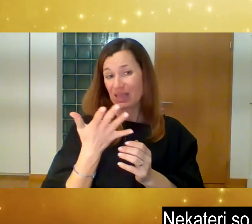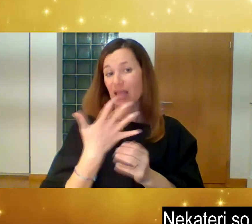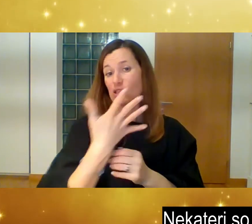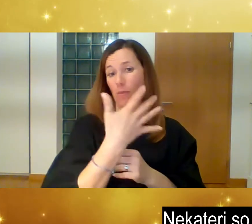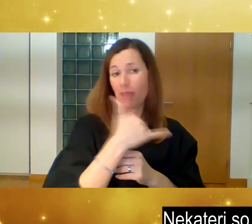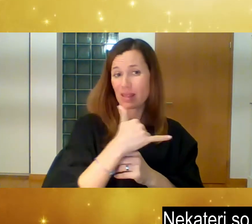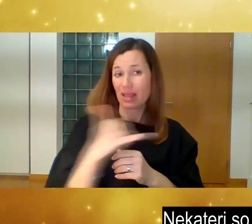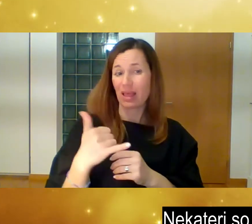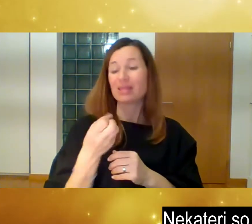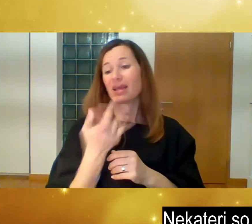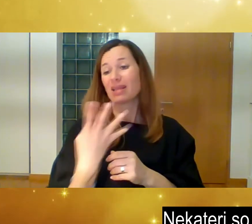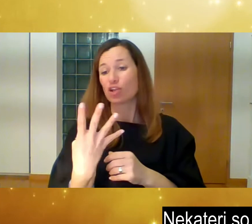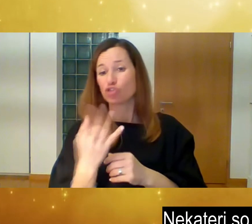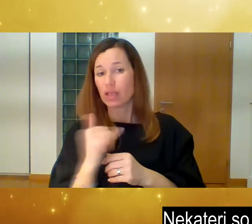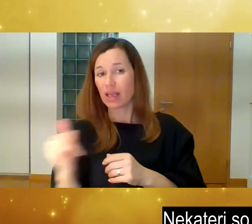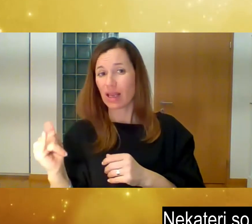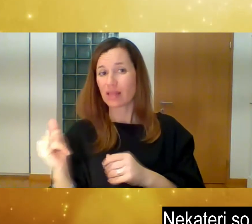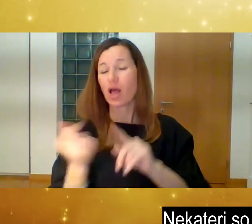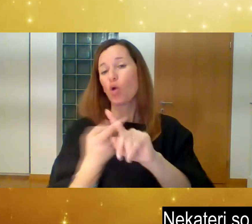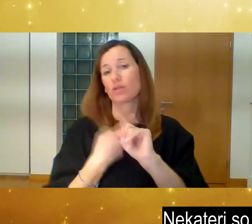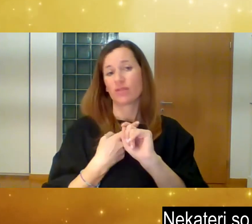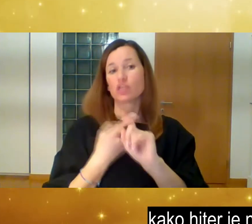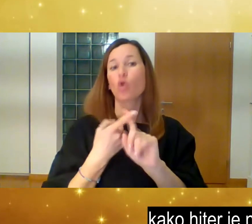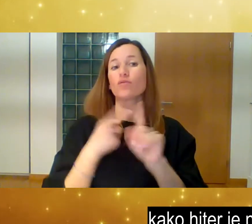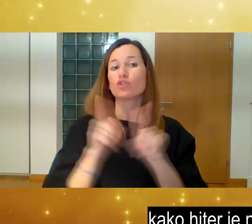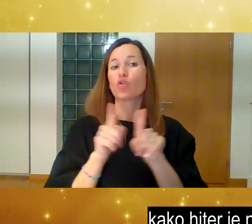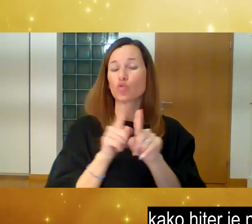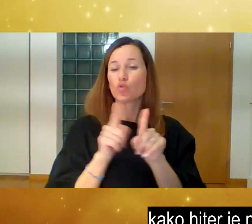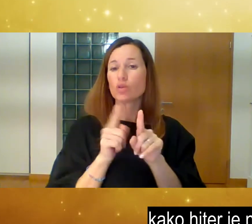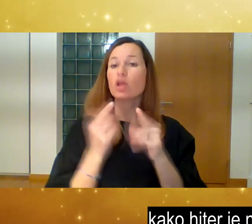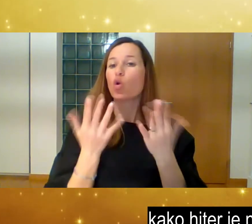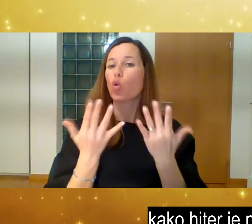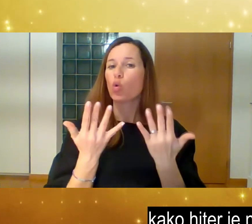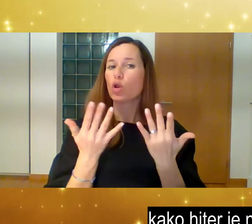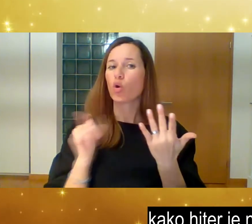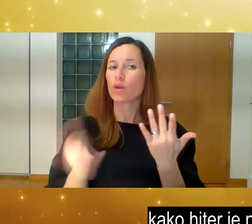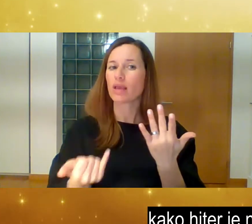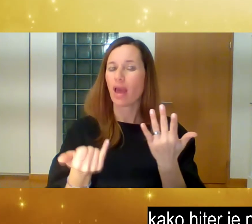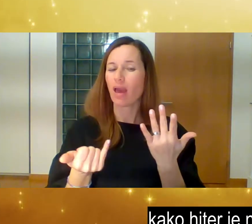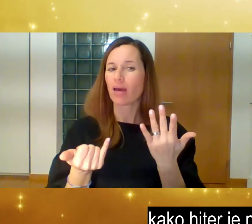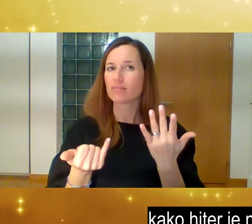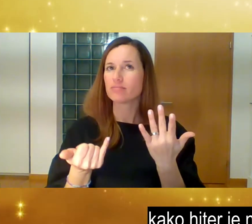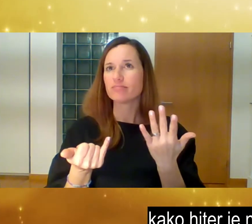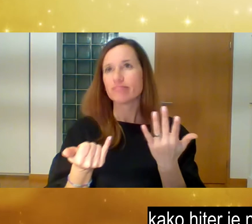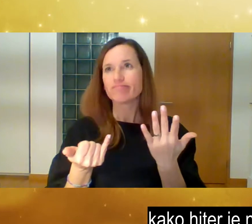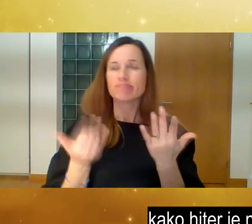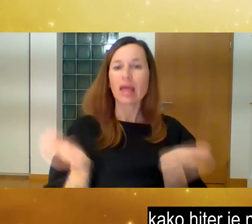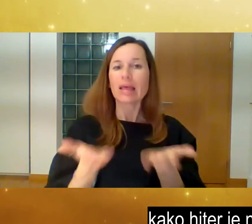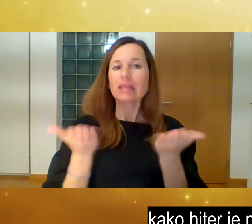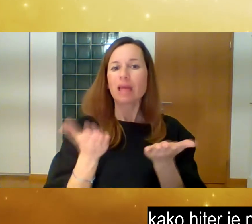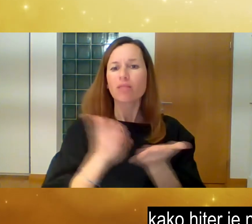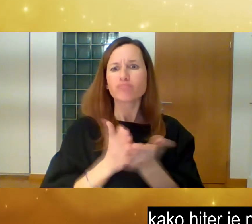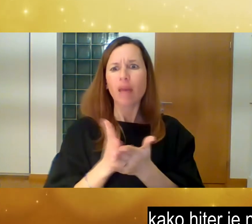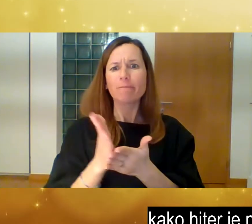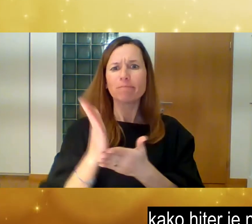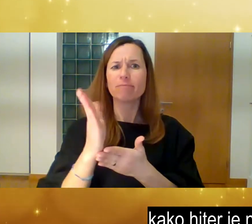let, nekateri 4 leta, odvisno tudi od tega, koliko je, bom rekla, hiter napredek